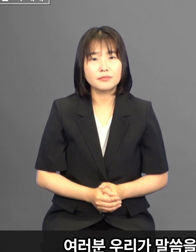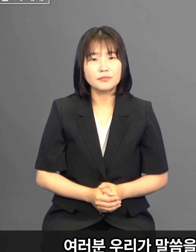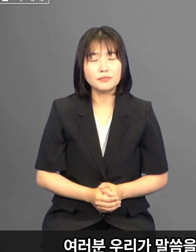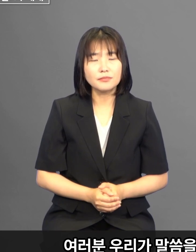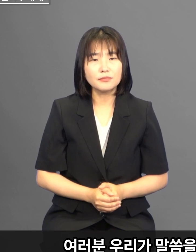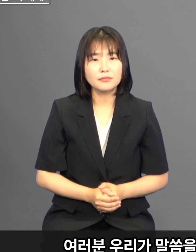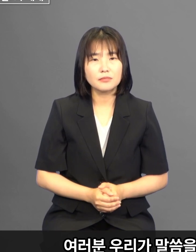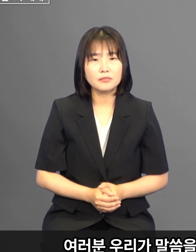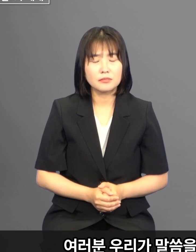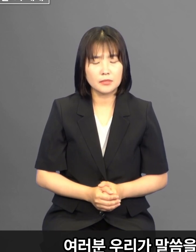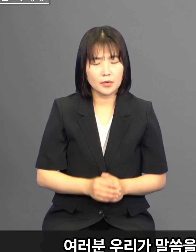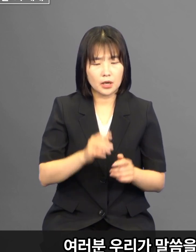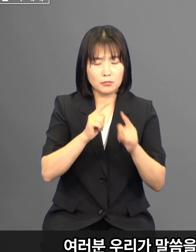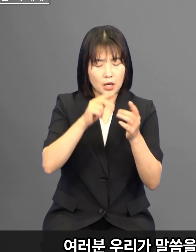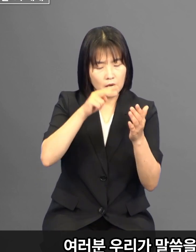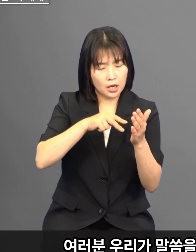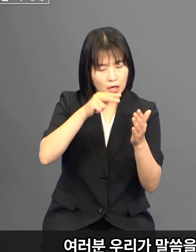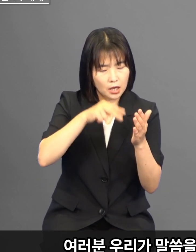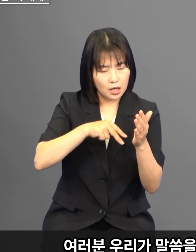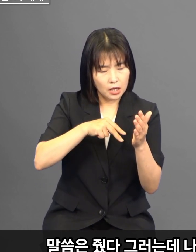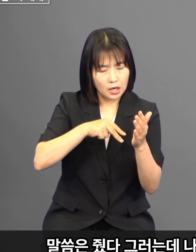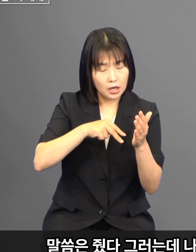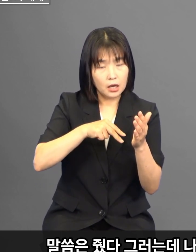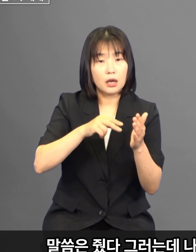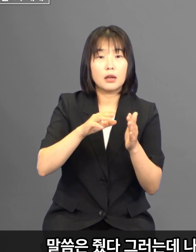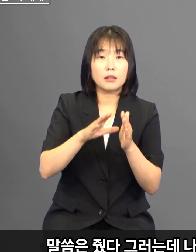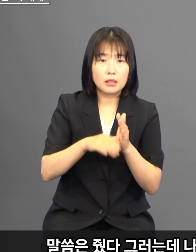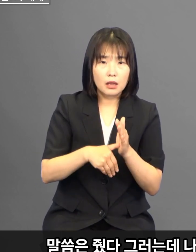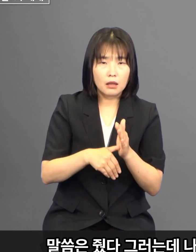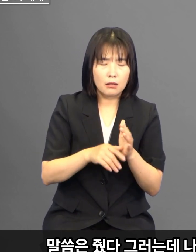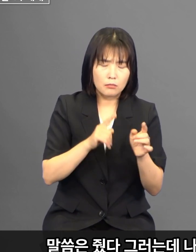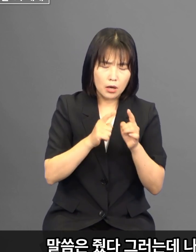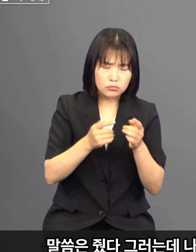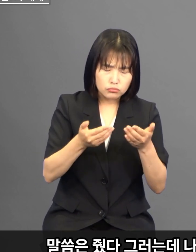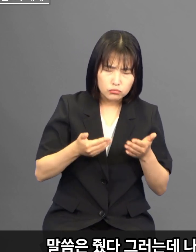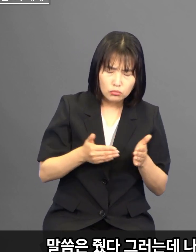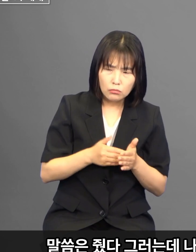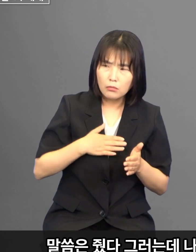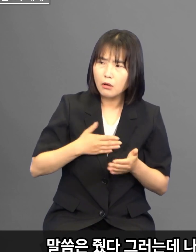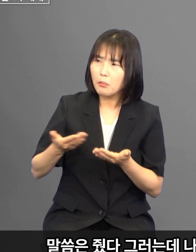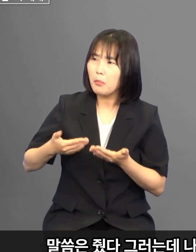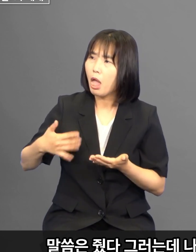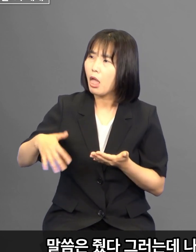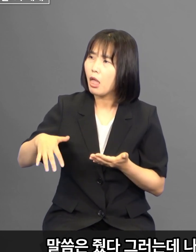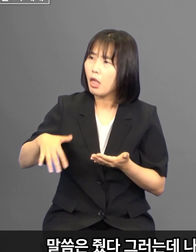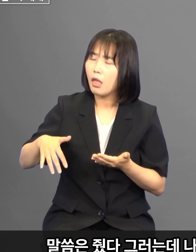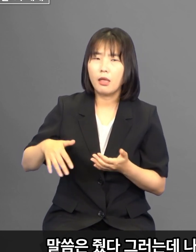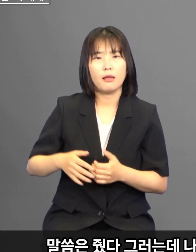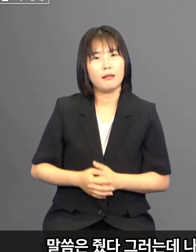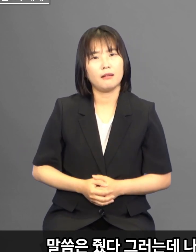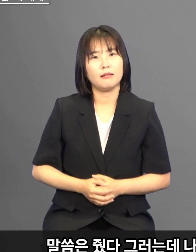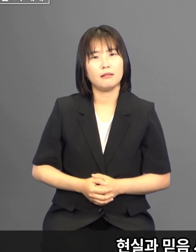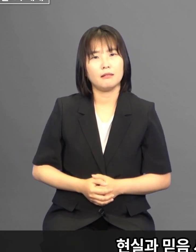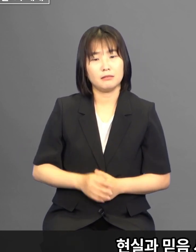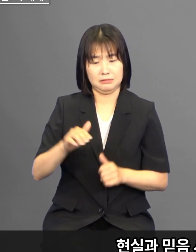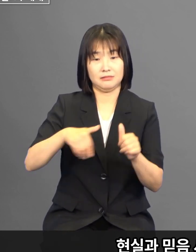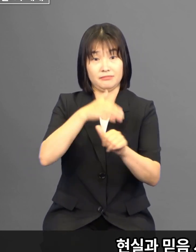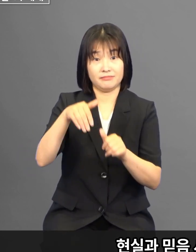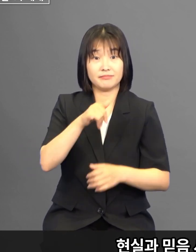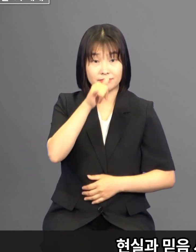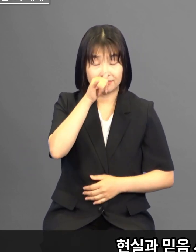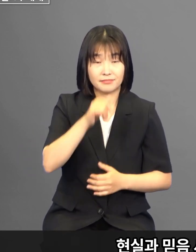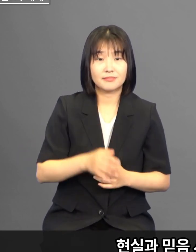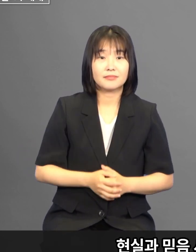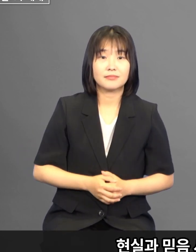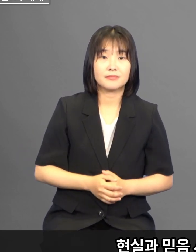여러분, 우리가 말씀을 읽다 보면 이런 경우가 있습니다. 말씀은 줬다 그러는데 난 아직 못 받았어. 그런 경우 있죠.